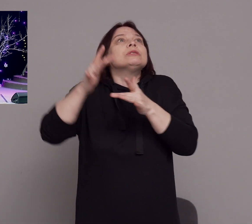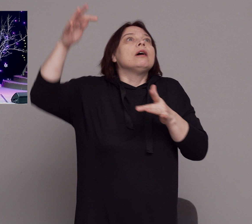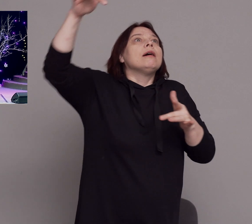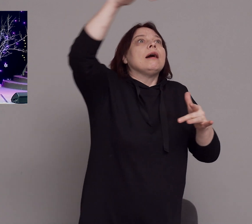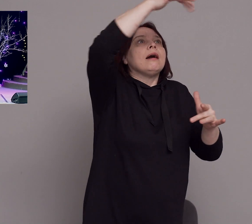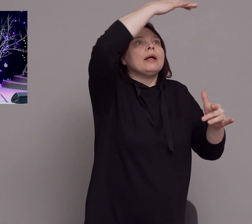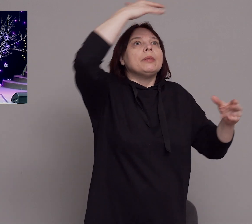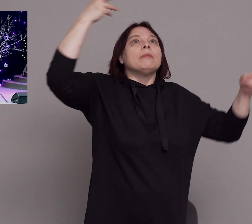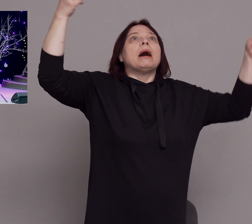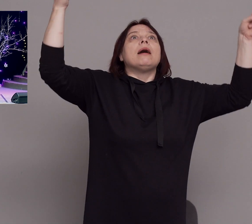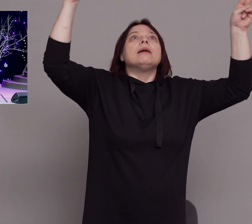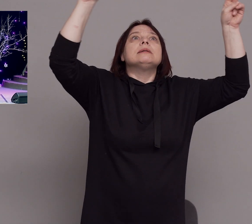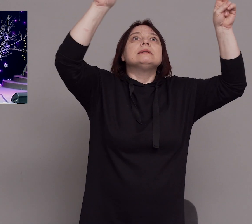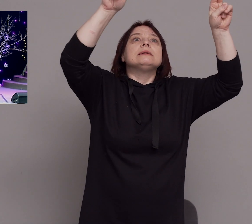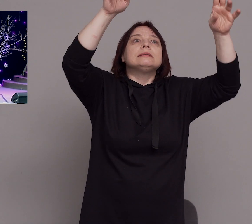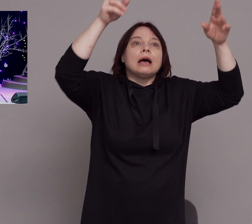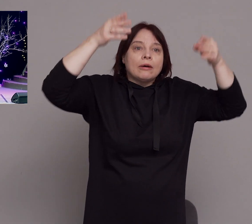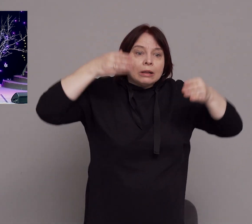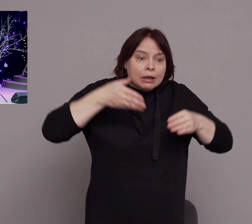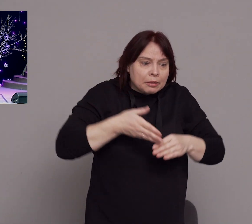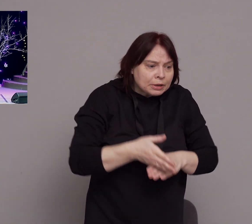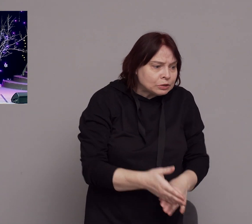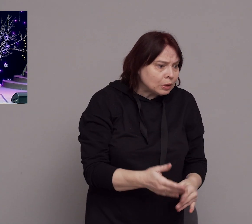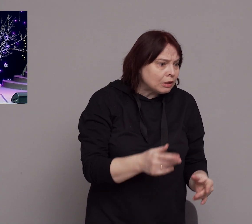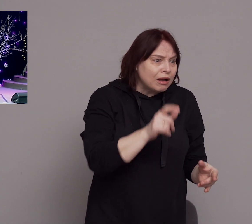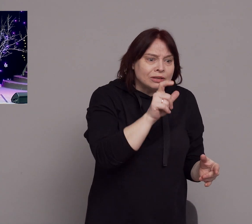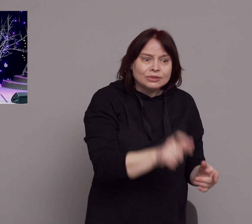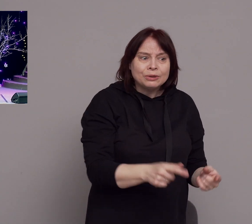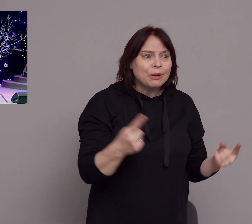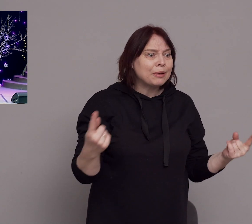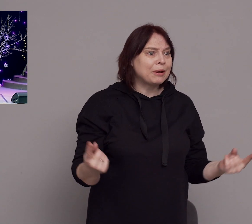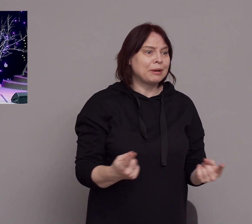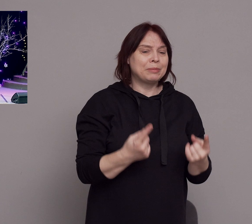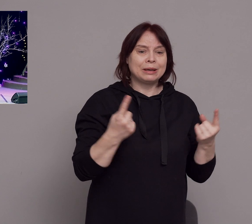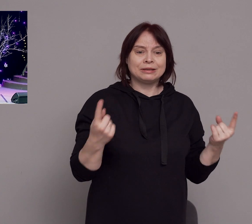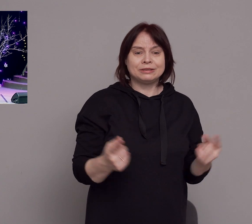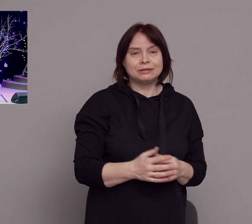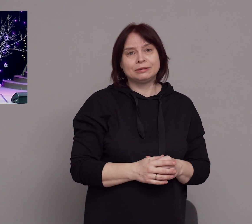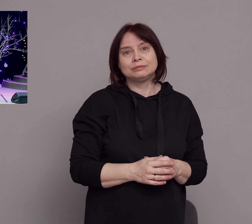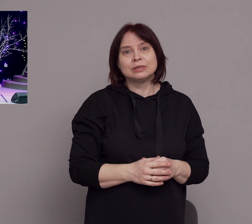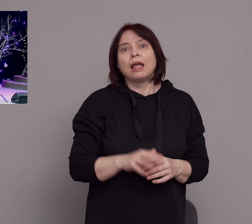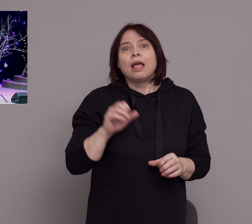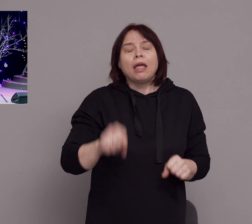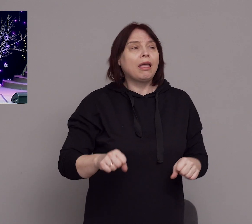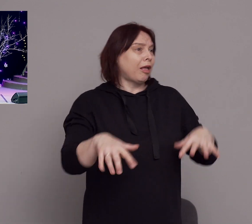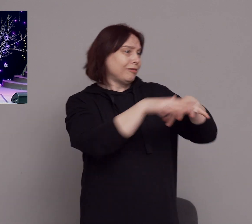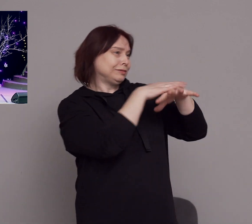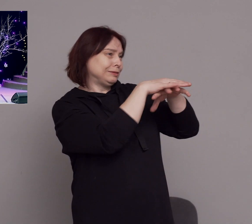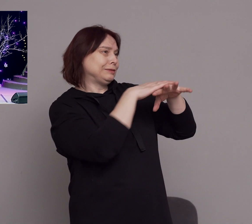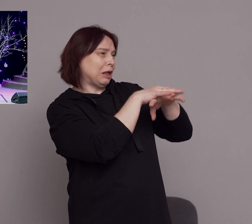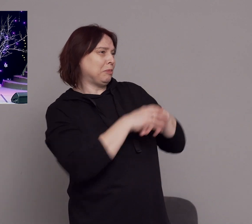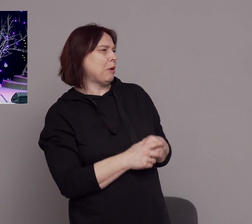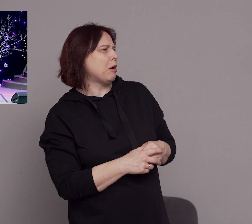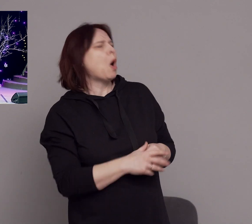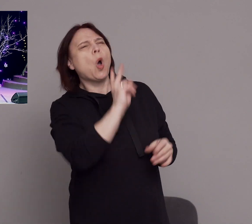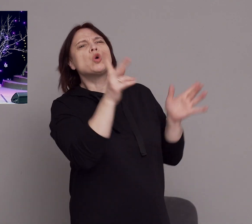означает, что для нас Он выглядел как обычный человек. Это означает, что если бы мы увидели Иисуса в толпе, никто бы из нас не сказал про Него, «О, я